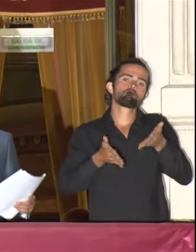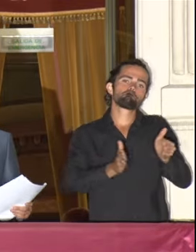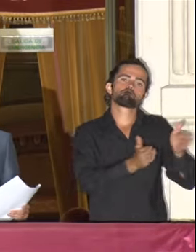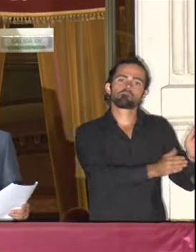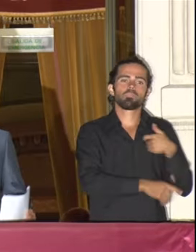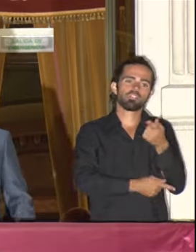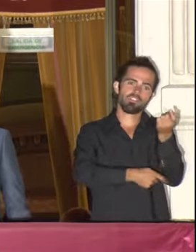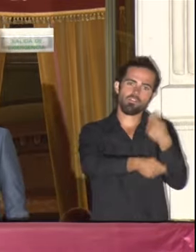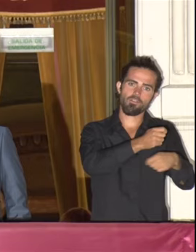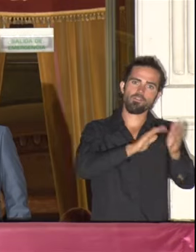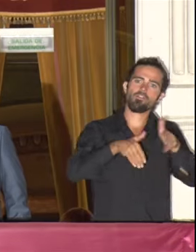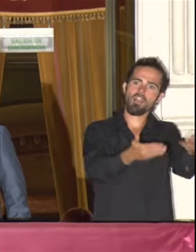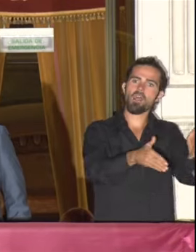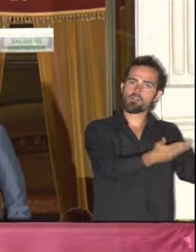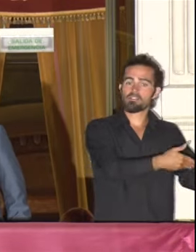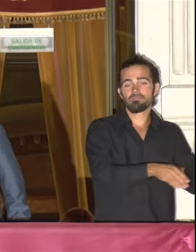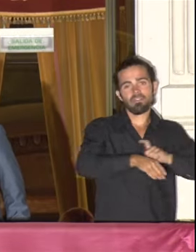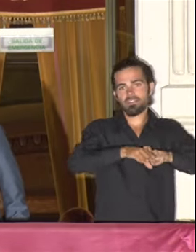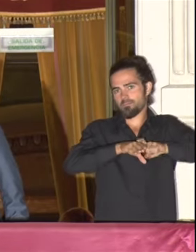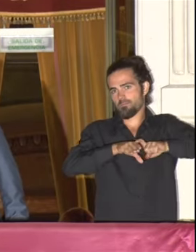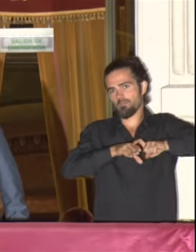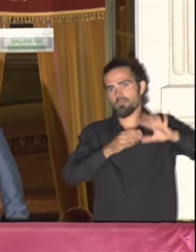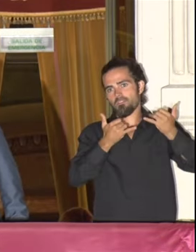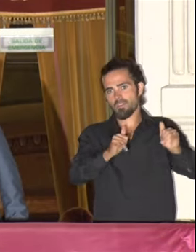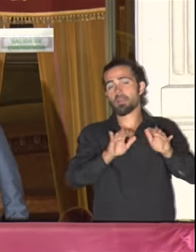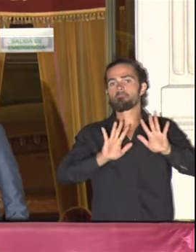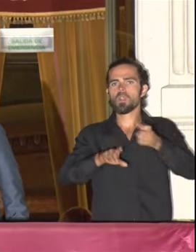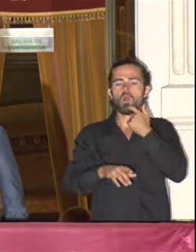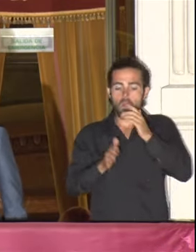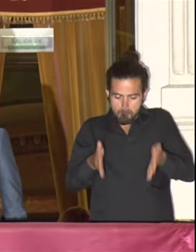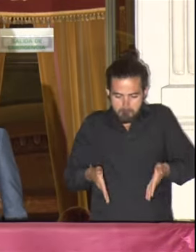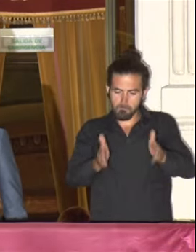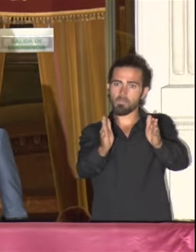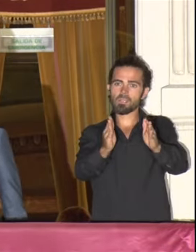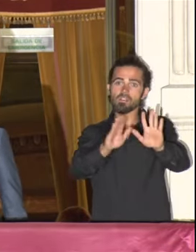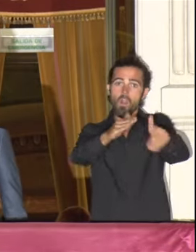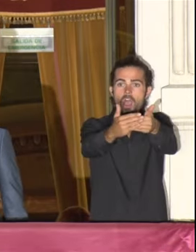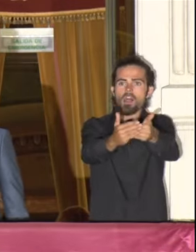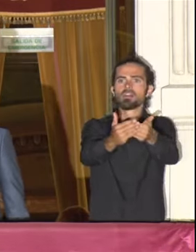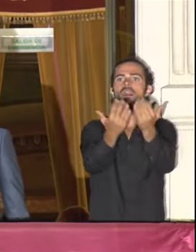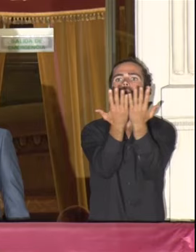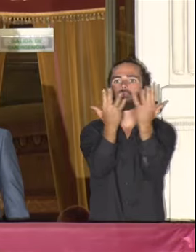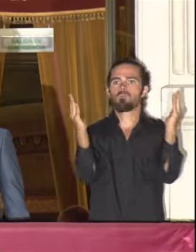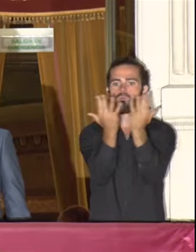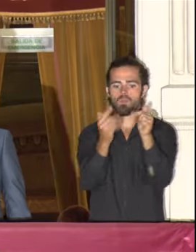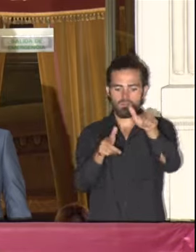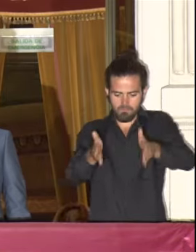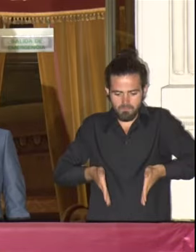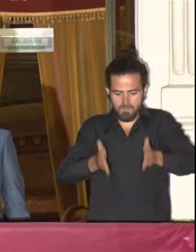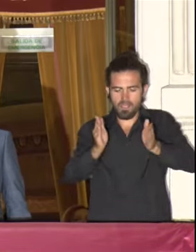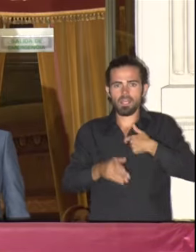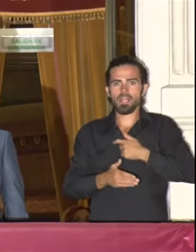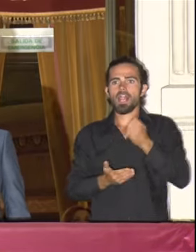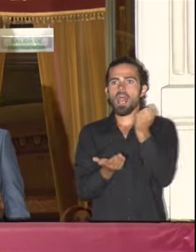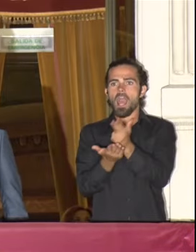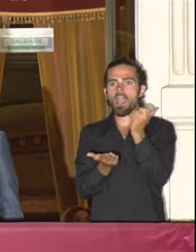Y no podemos olvidar el paseo que nos conduce al recinto ferial. Ahí está la tómbola de caridad. Yo he hecho siempre. Una vez me tocó un